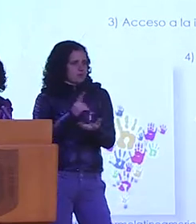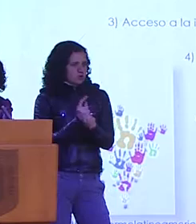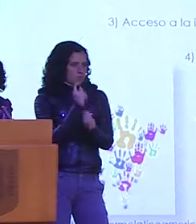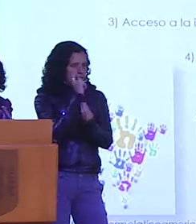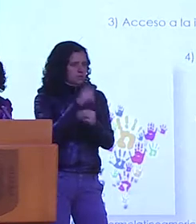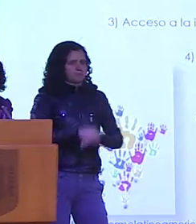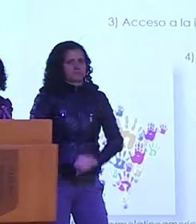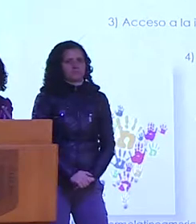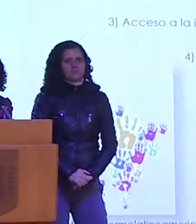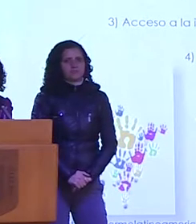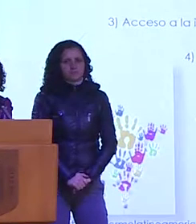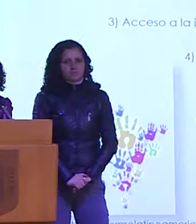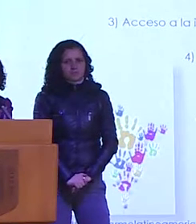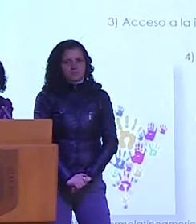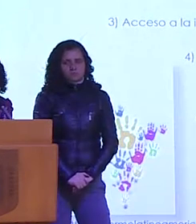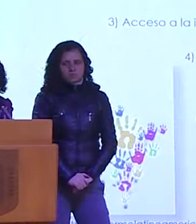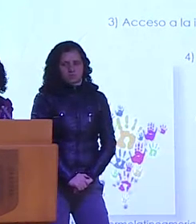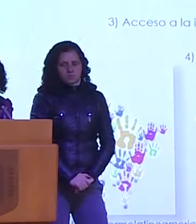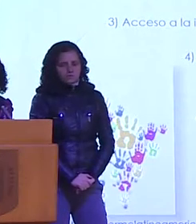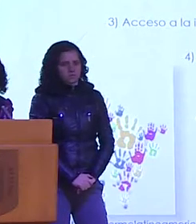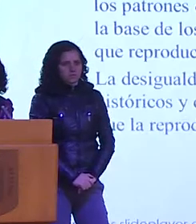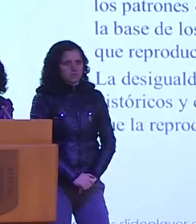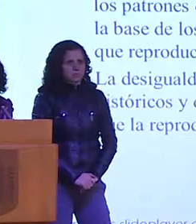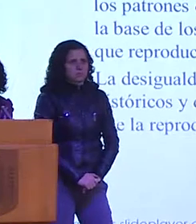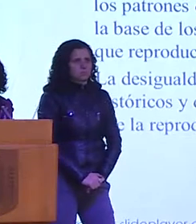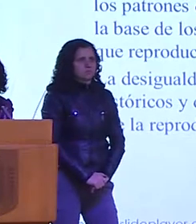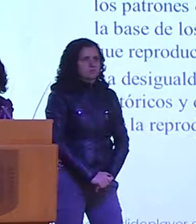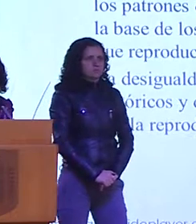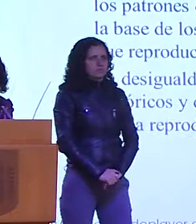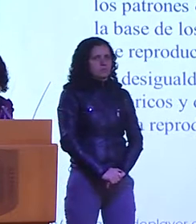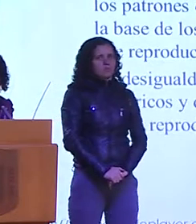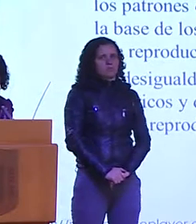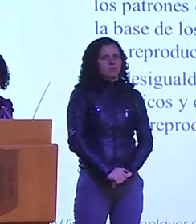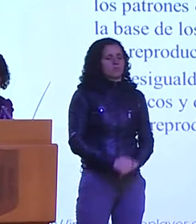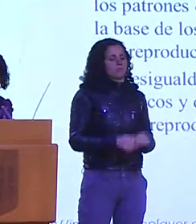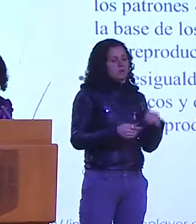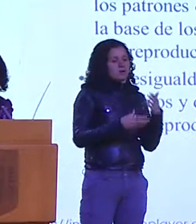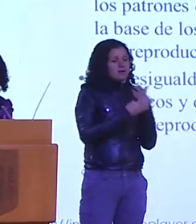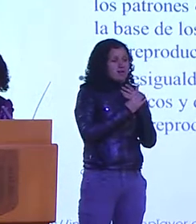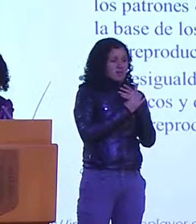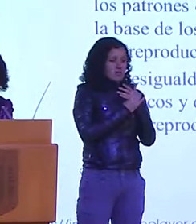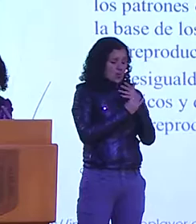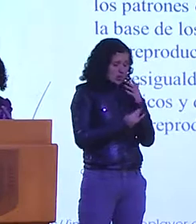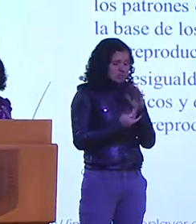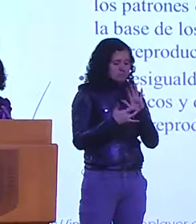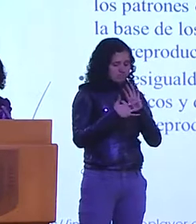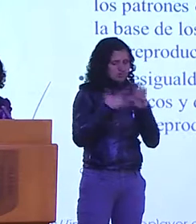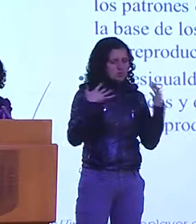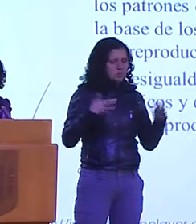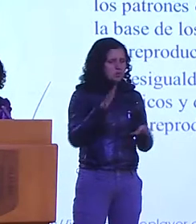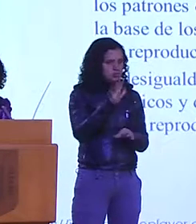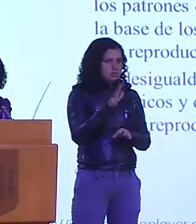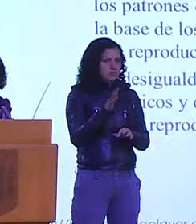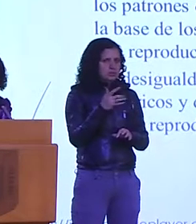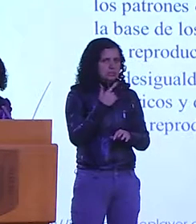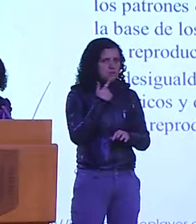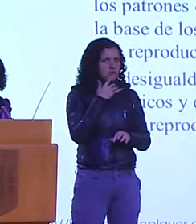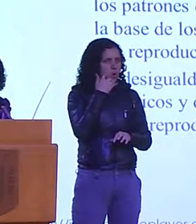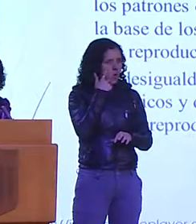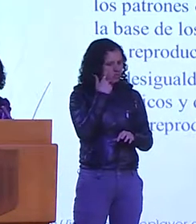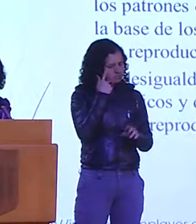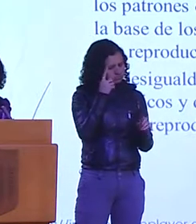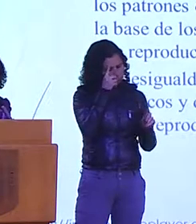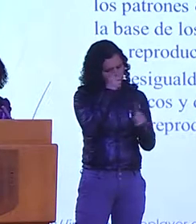política. La pobreza va a ser un signo que nos va a marcar y quisiera dedicar un momento a